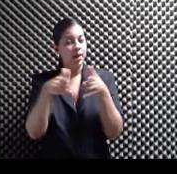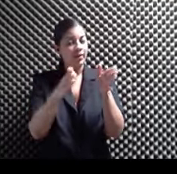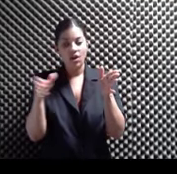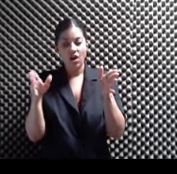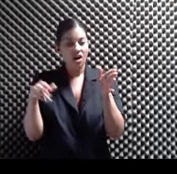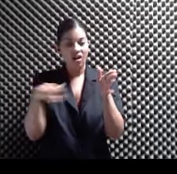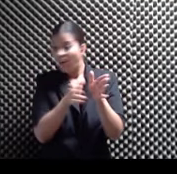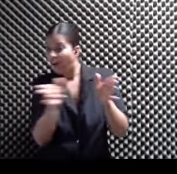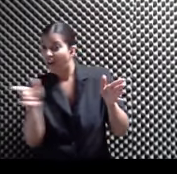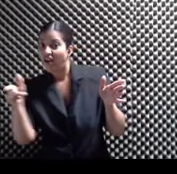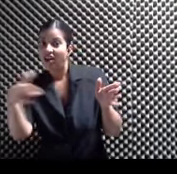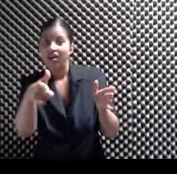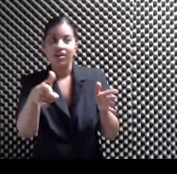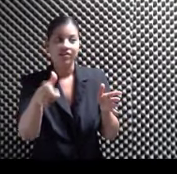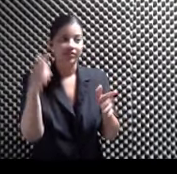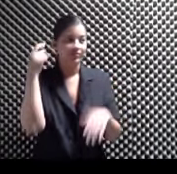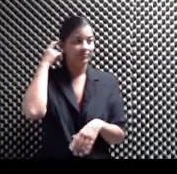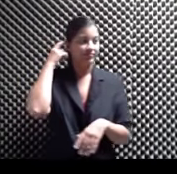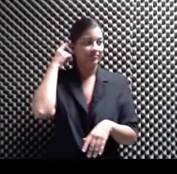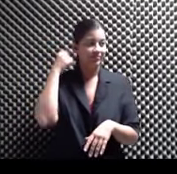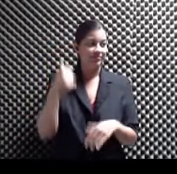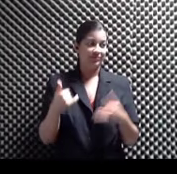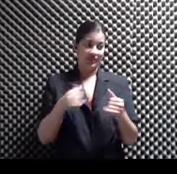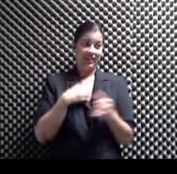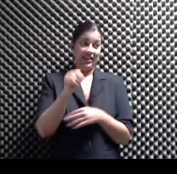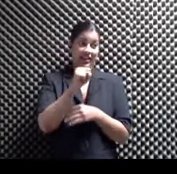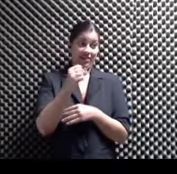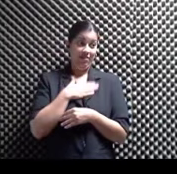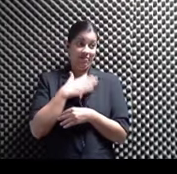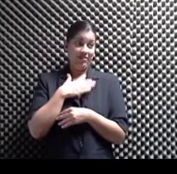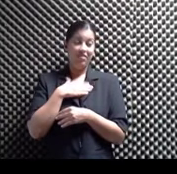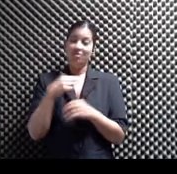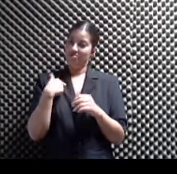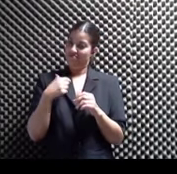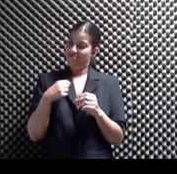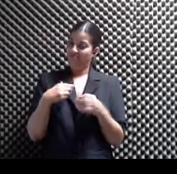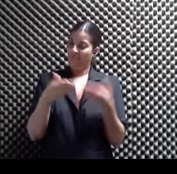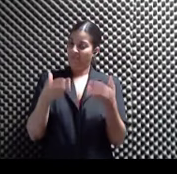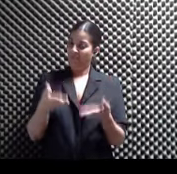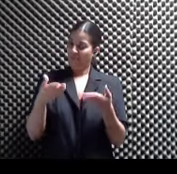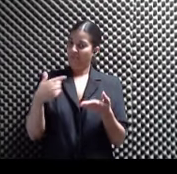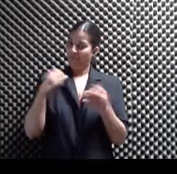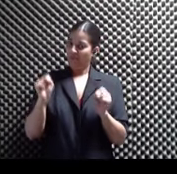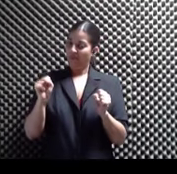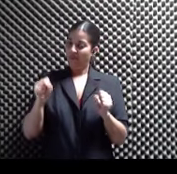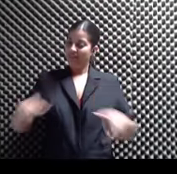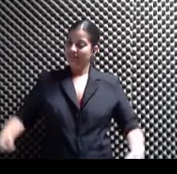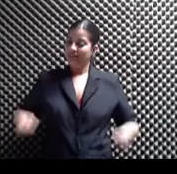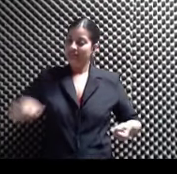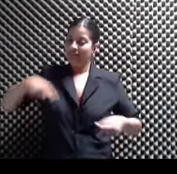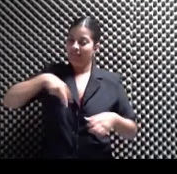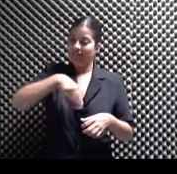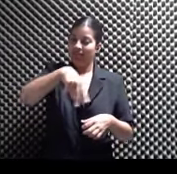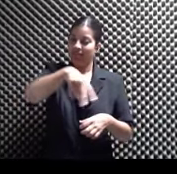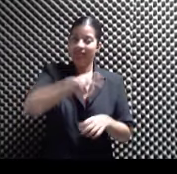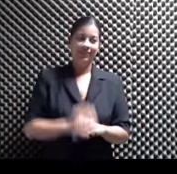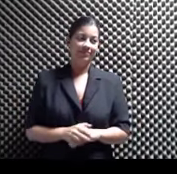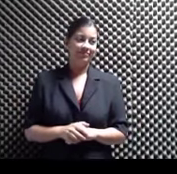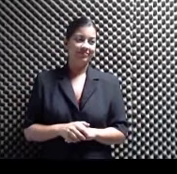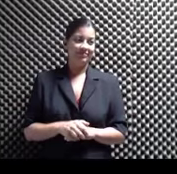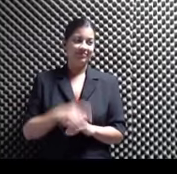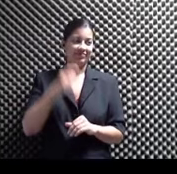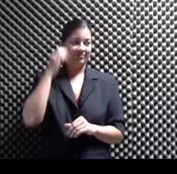que ya yo salí de mi guagua. Y ahora tengo un carrito que me lo tengo que echar en el hombro por los shortcuts. Entonces tuve que coger,